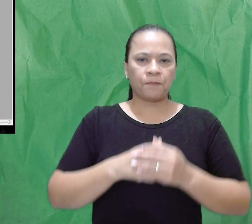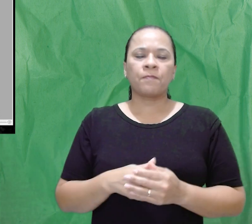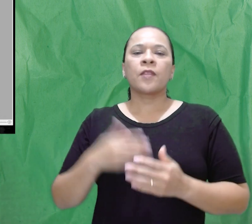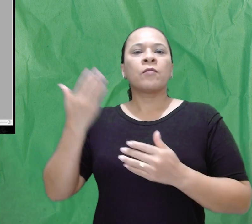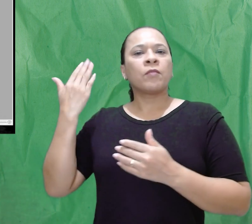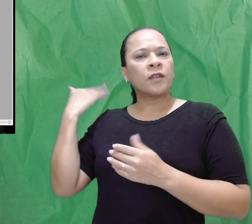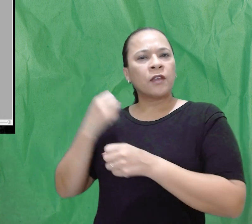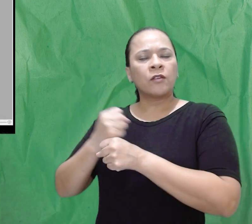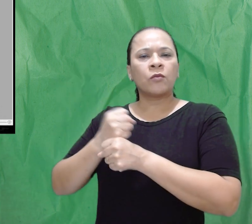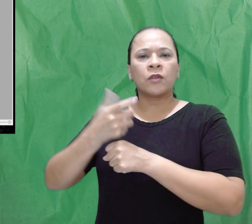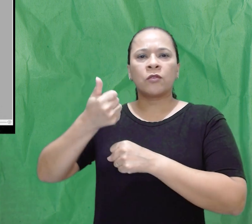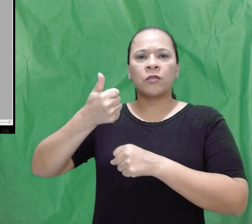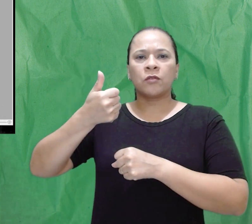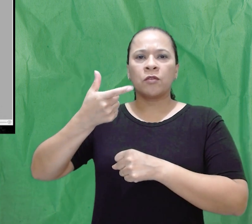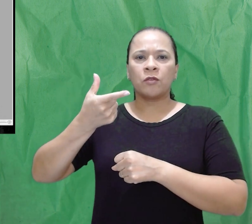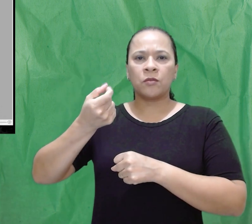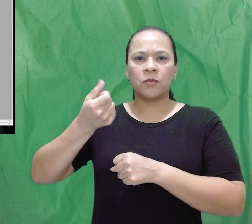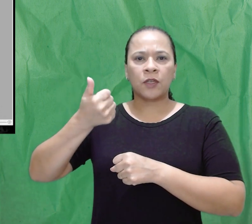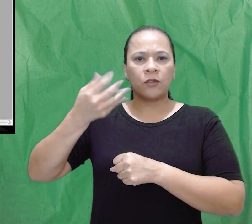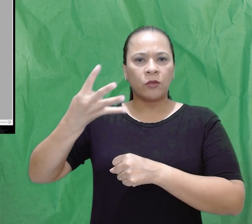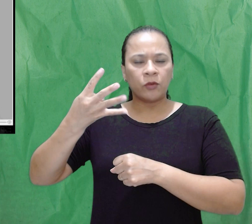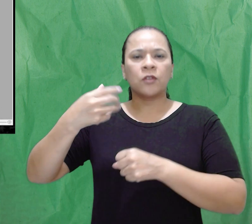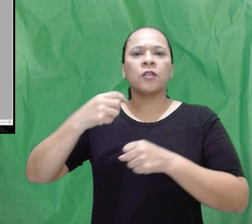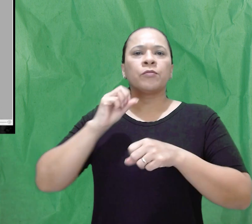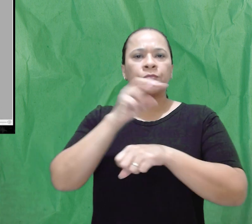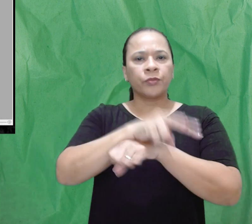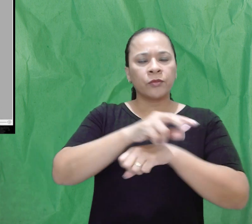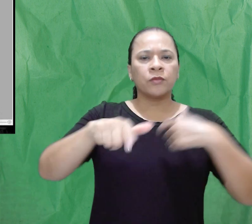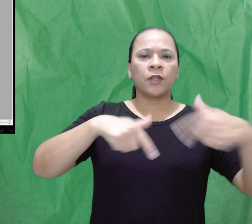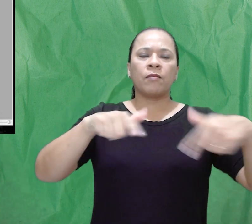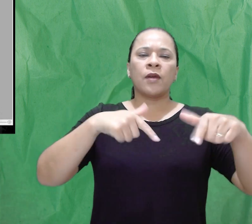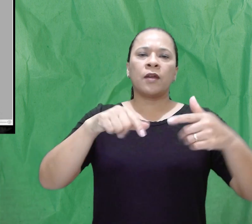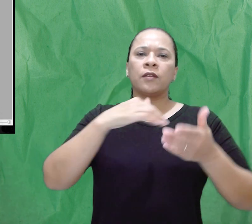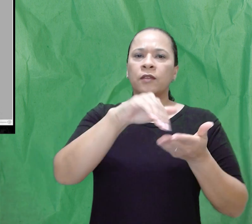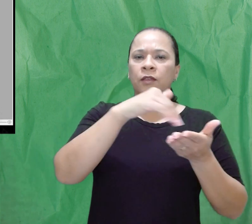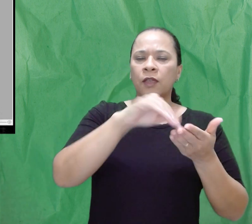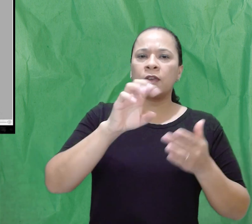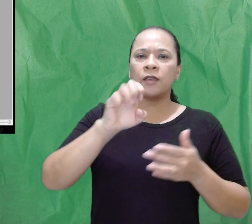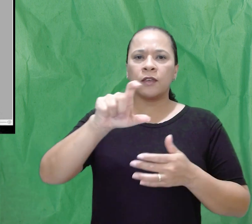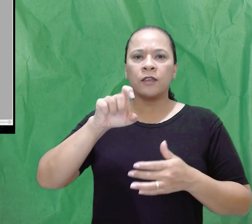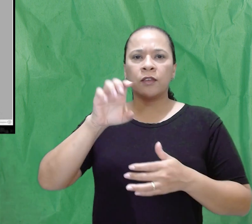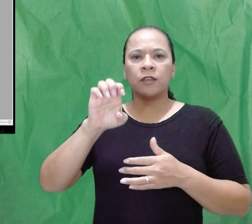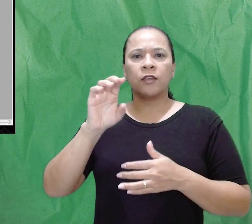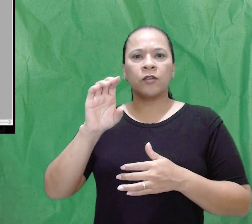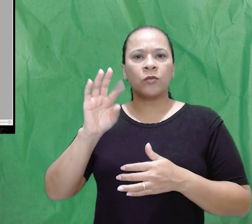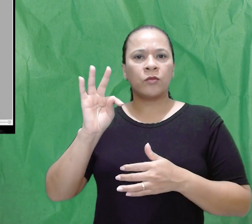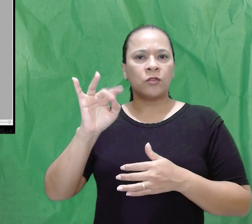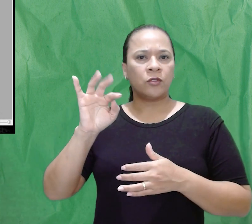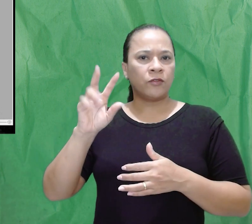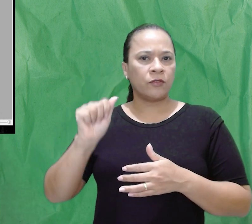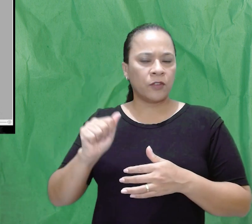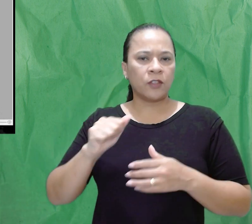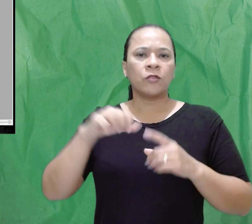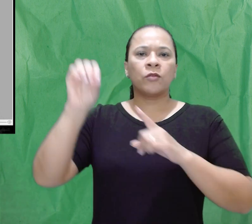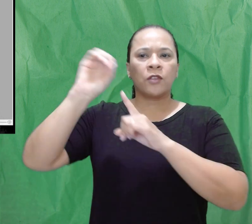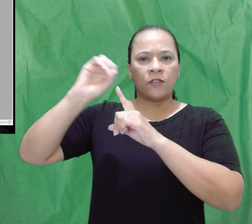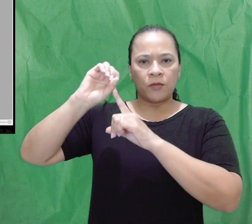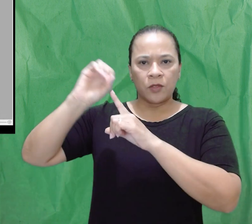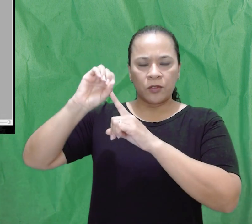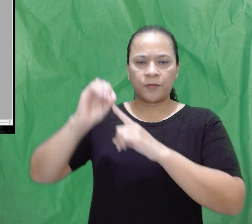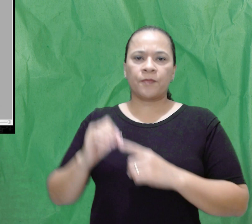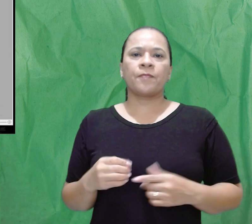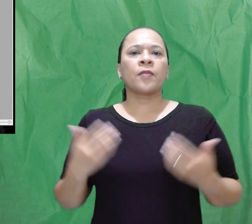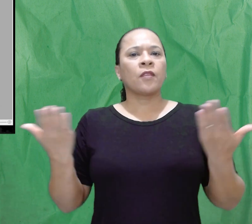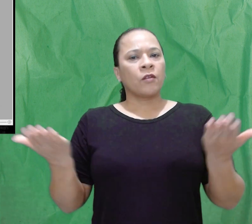eu atuo como secretária executiva no IFMG. Eu irei acompanhá-los neste curso e nessa primeira aula